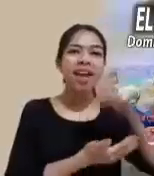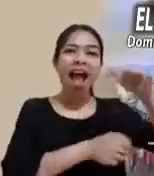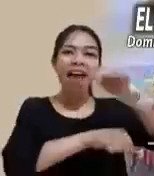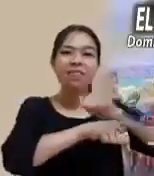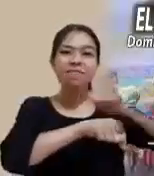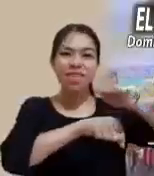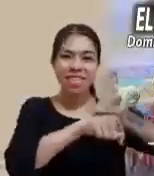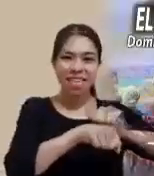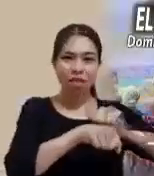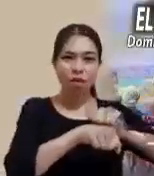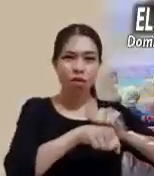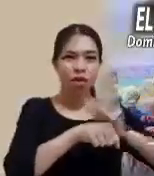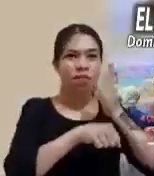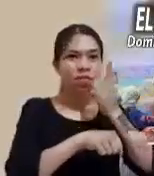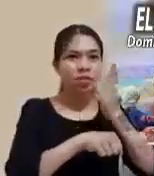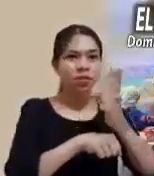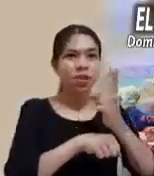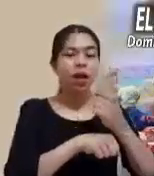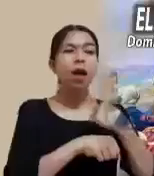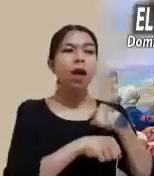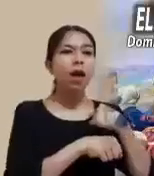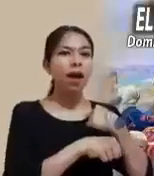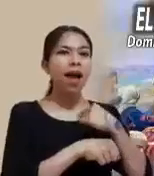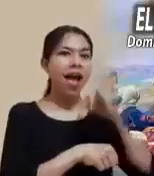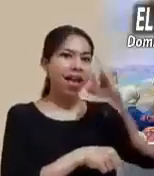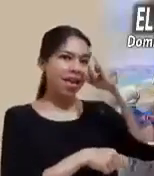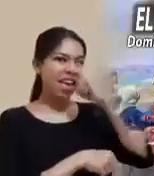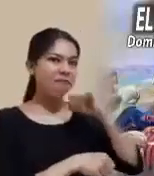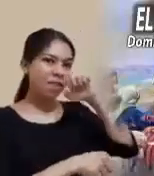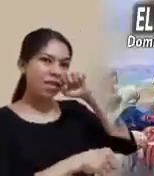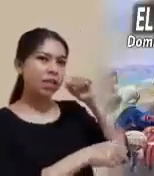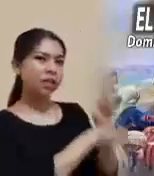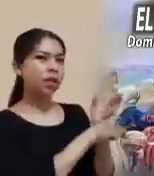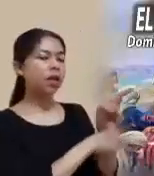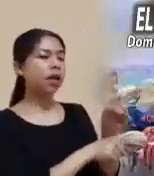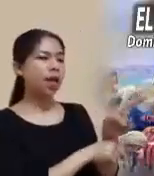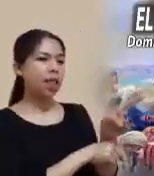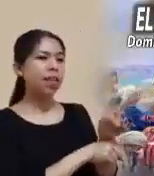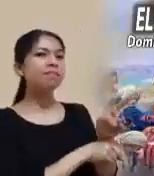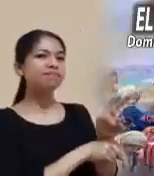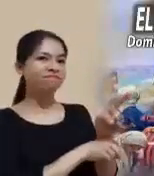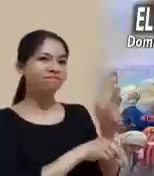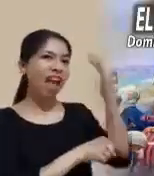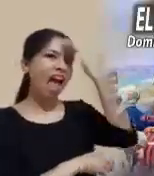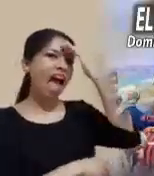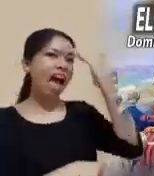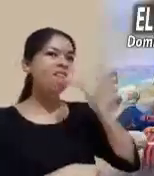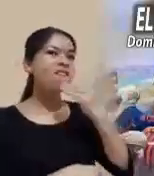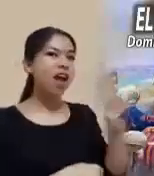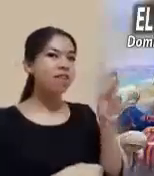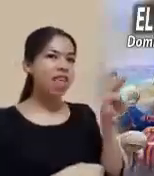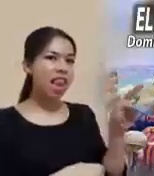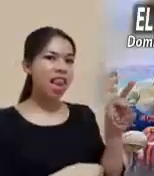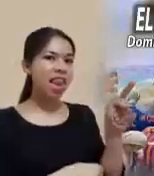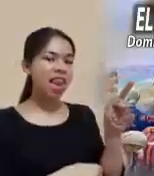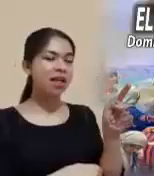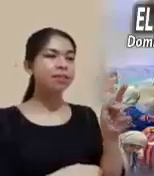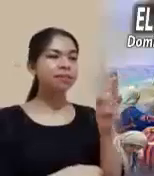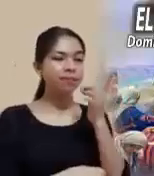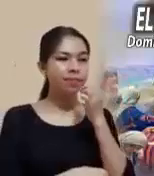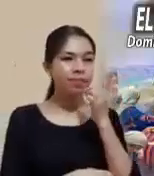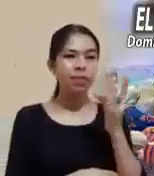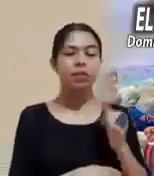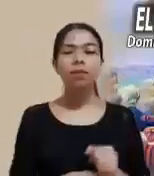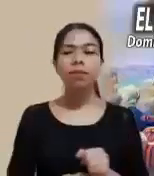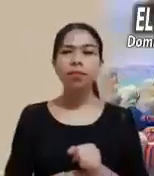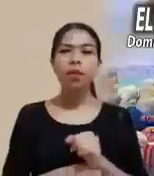su amo. Alaba su astucia, no su corrupción interesada. El profeta Amós en la